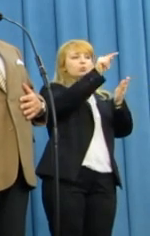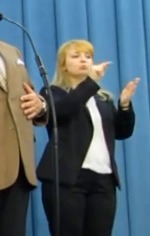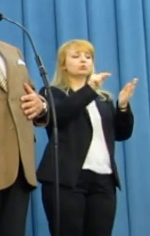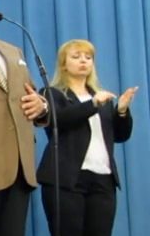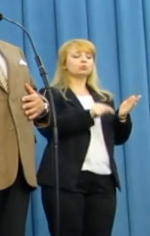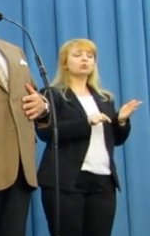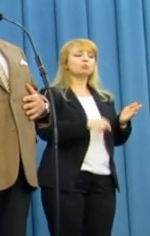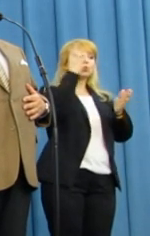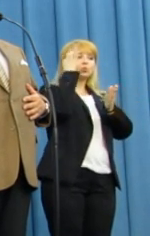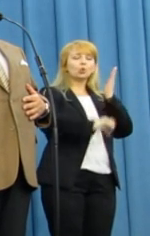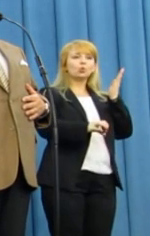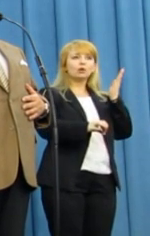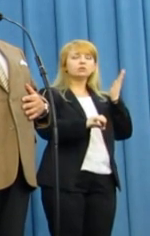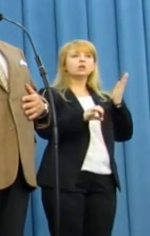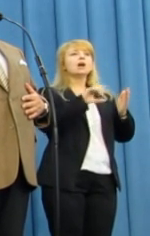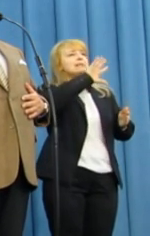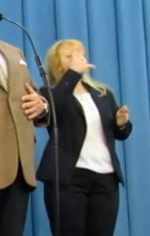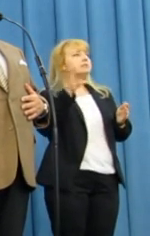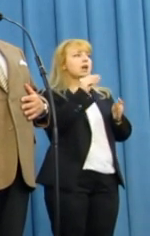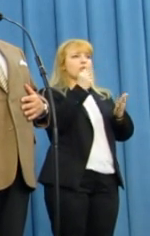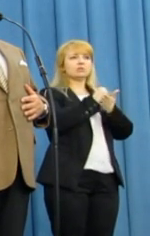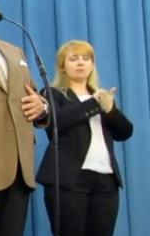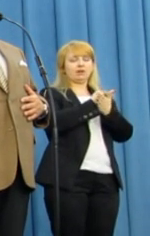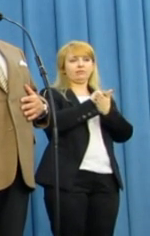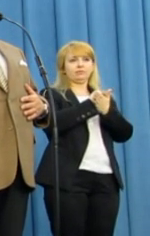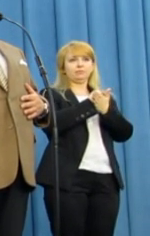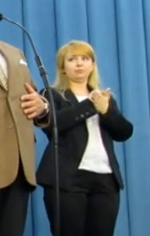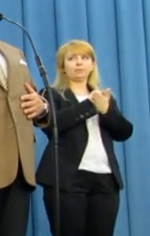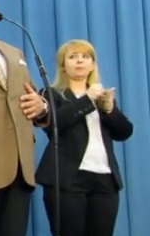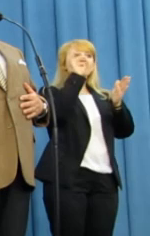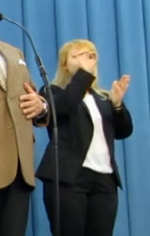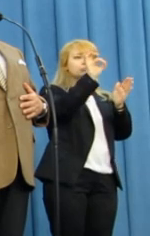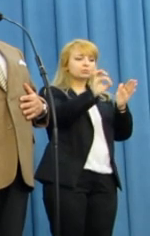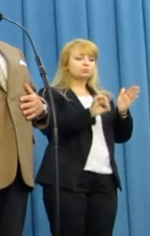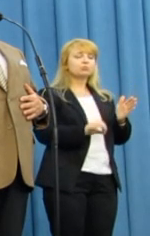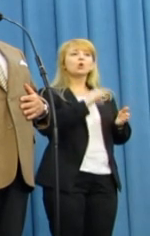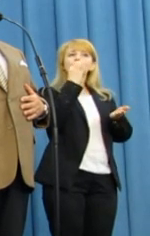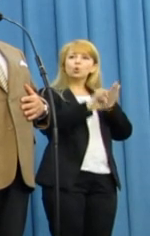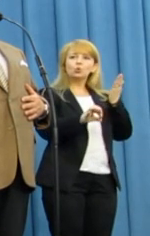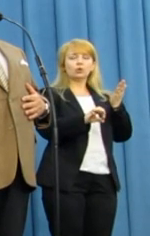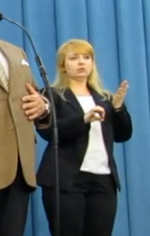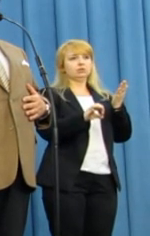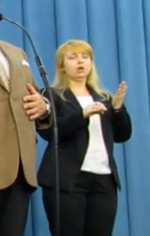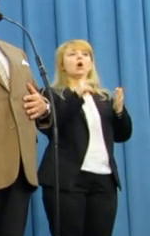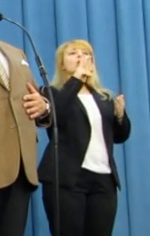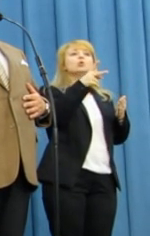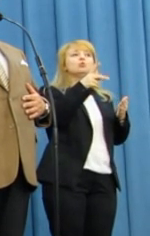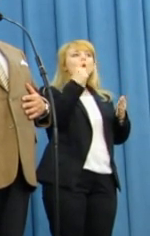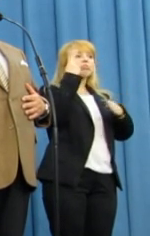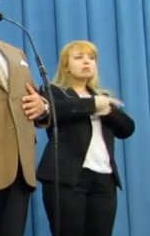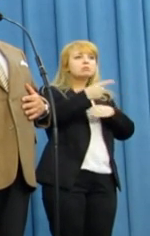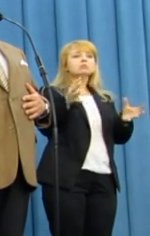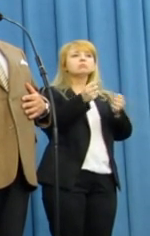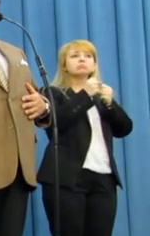punkcie tej całej sytuacji. Punkt po punkcie tej całej sytuacji, kto podjął